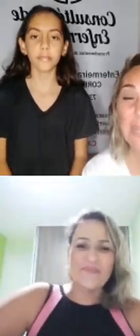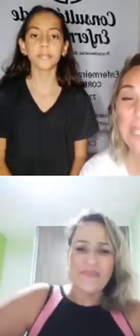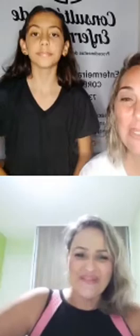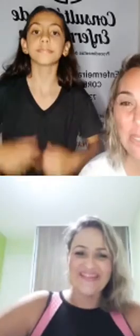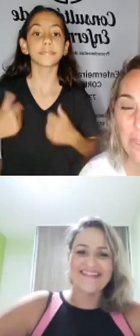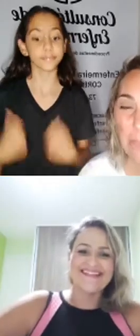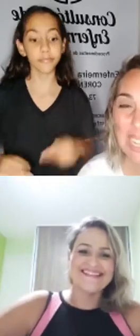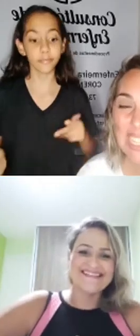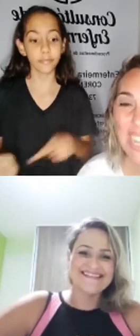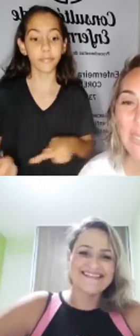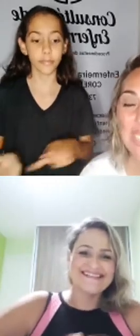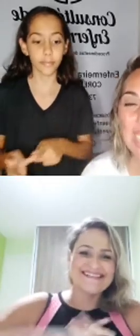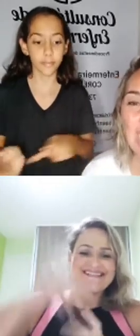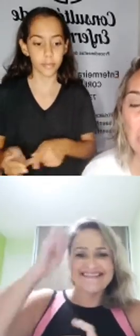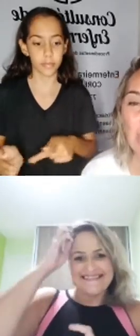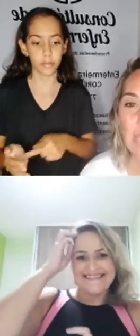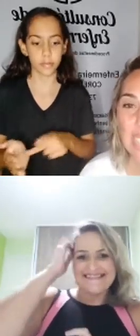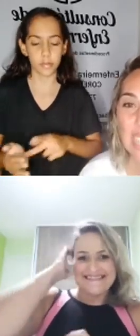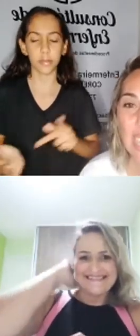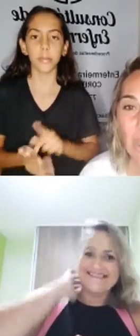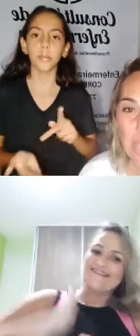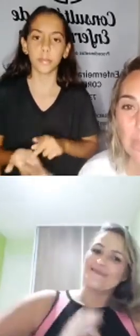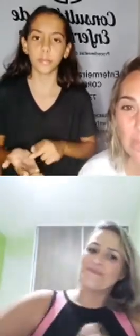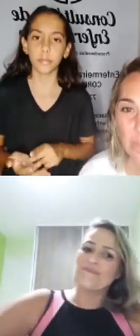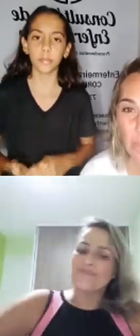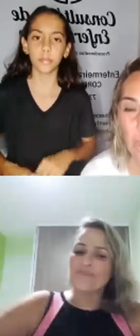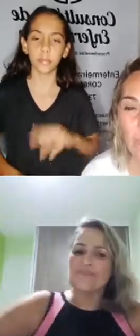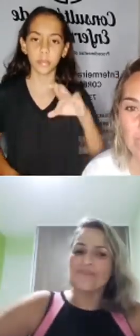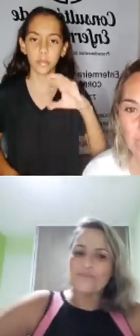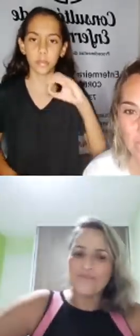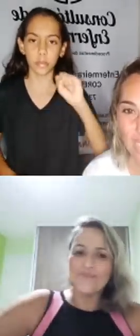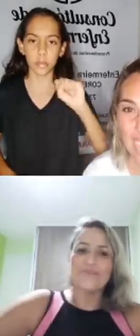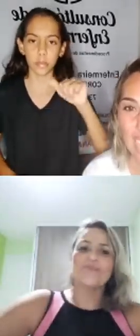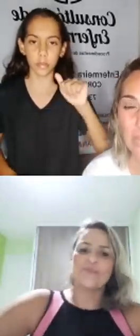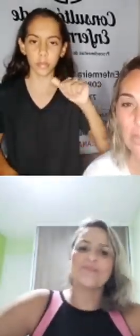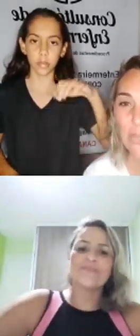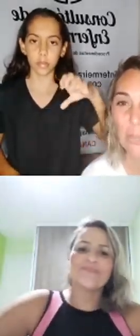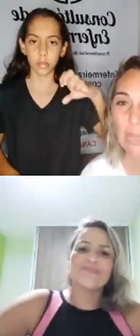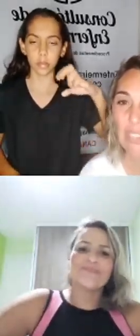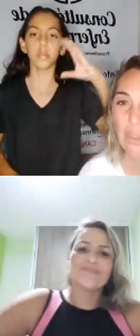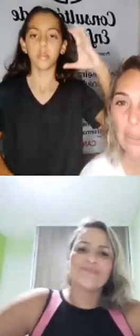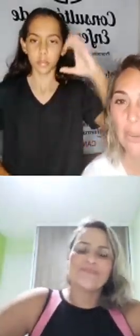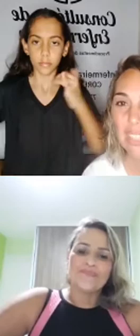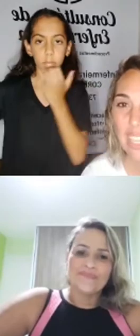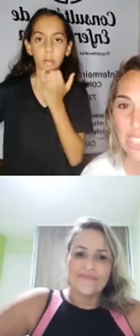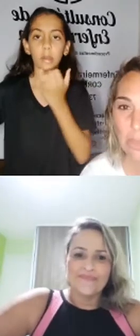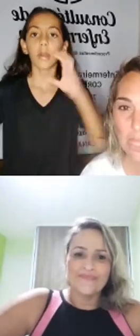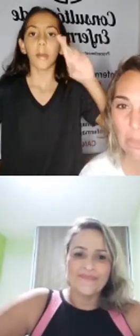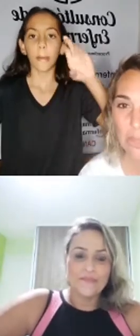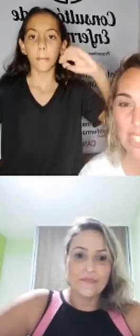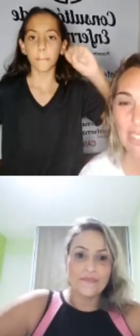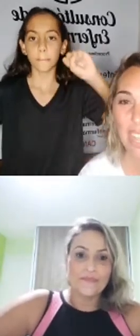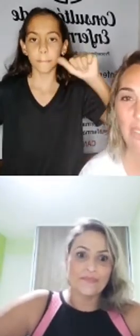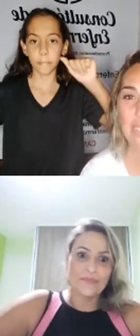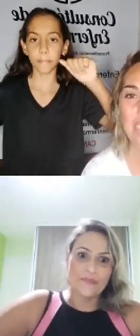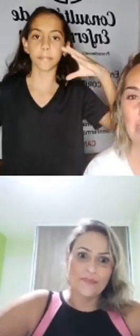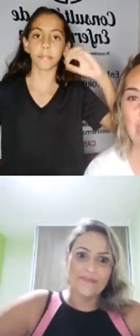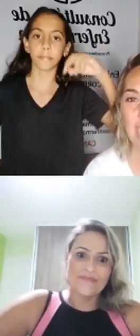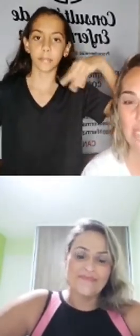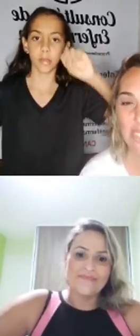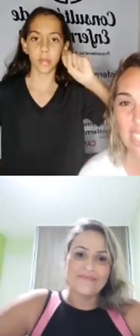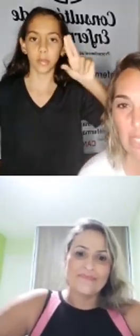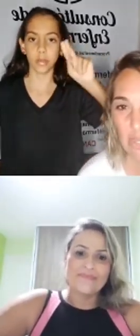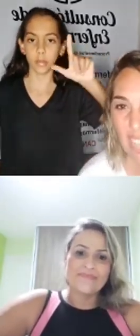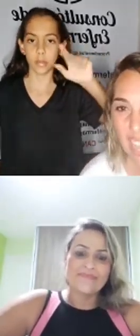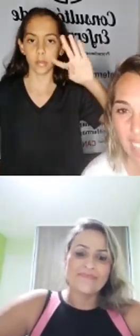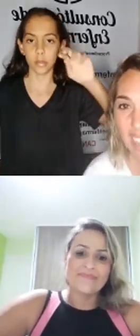e depois eu vou passar o endereço para vocês, é Rosa Consultório, é só jogar lá no YouTube que vão encontrar já o símbolozinho da Rosa, que é